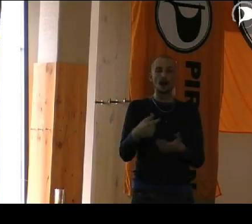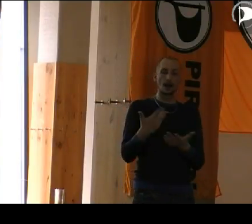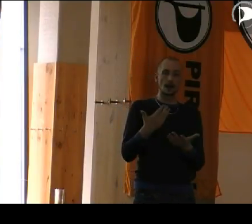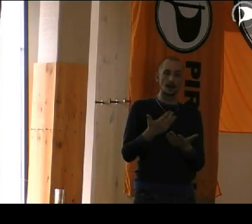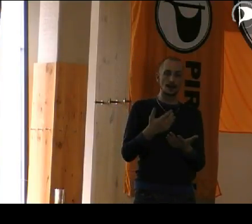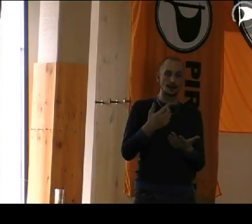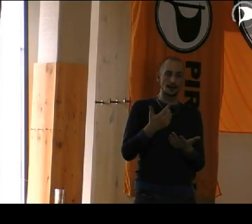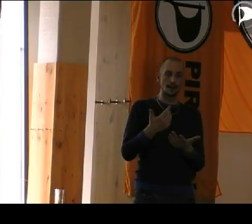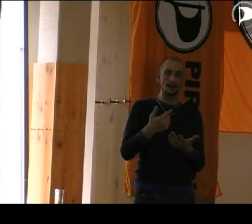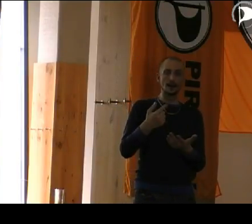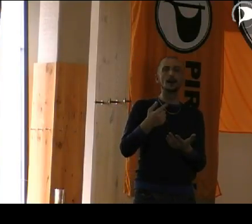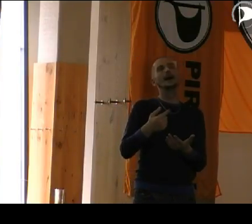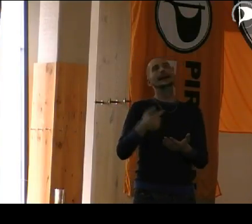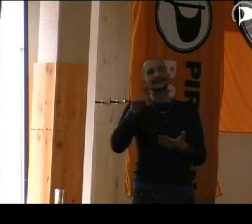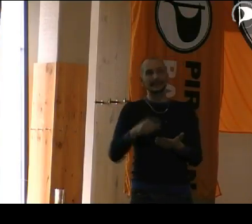und ich kann